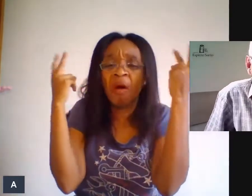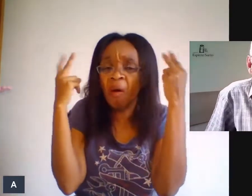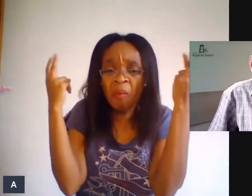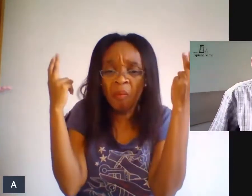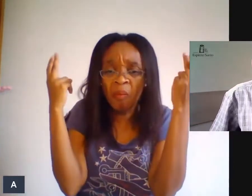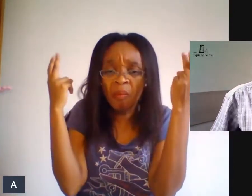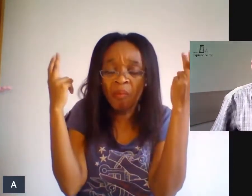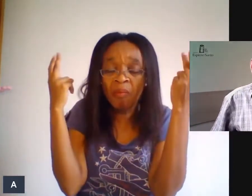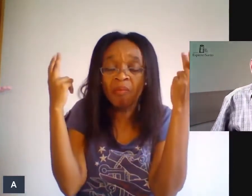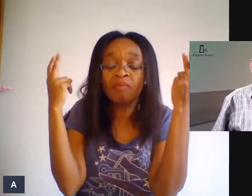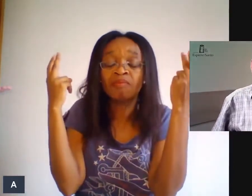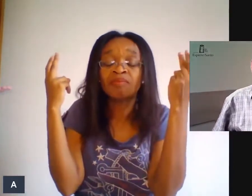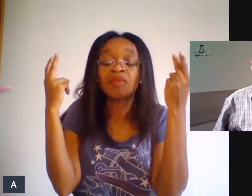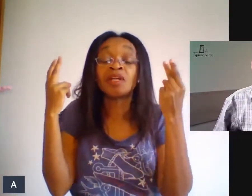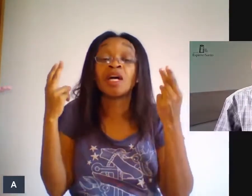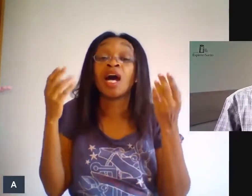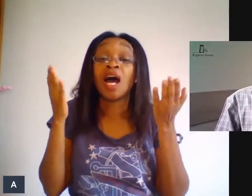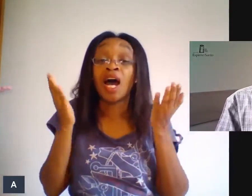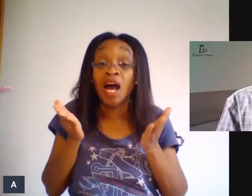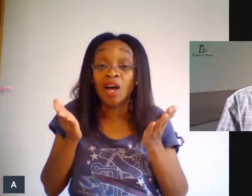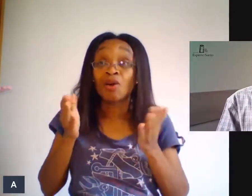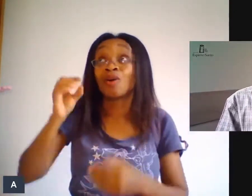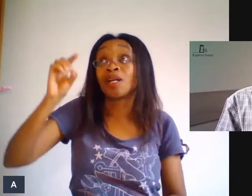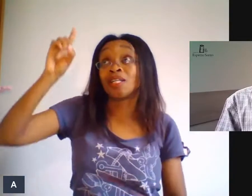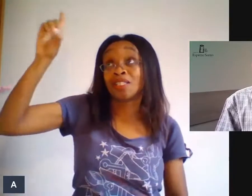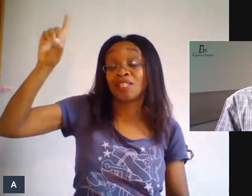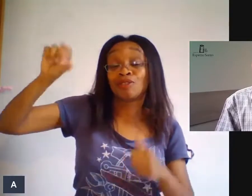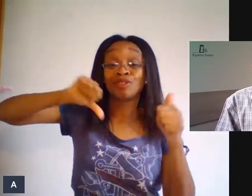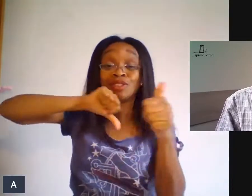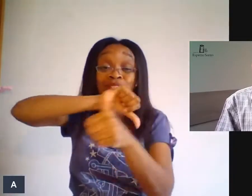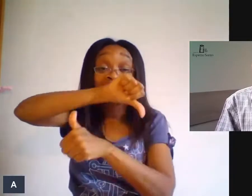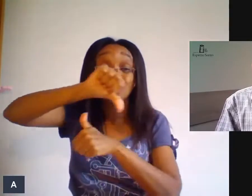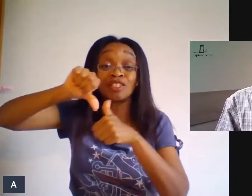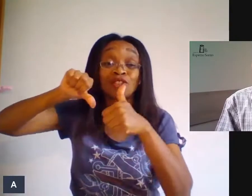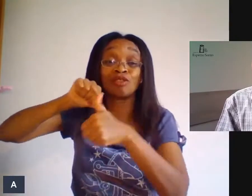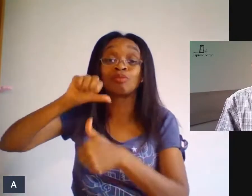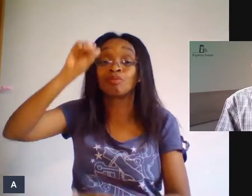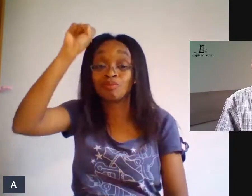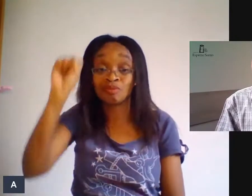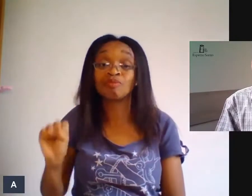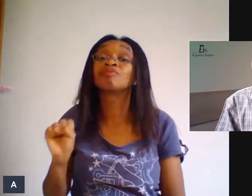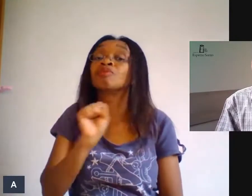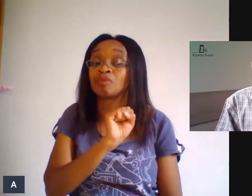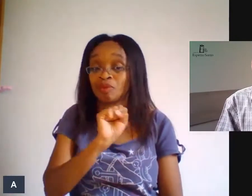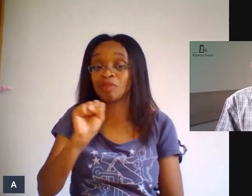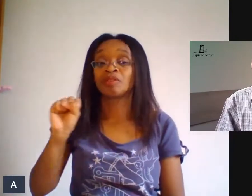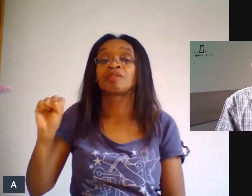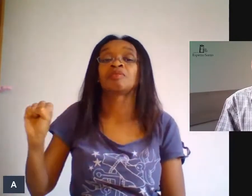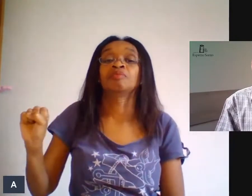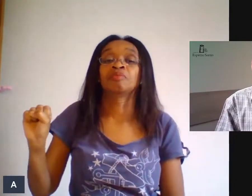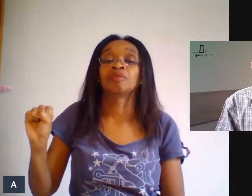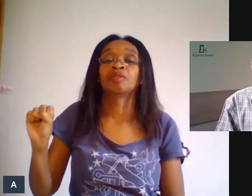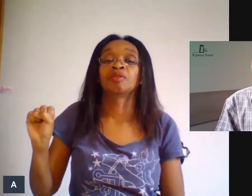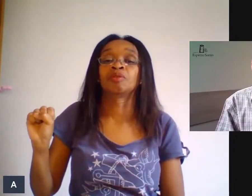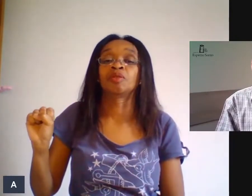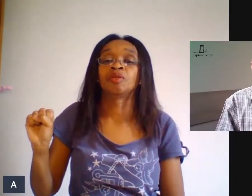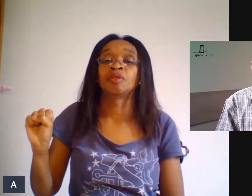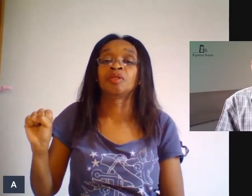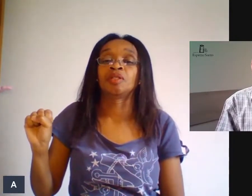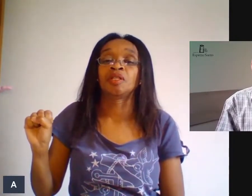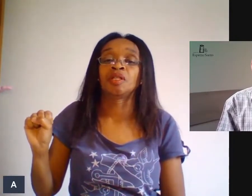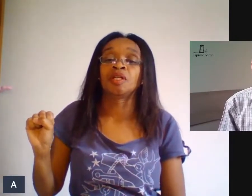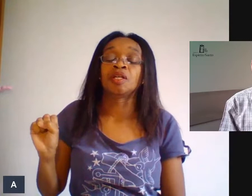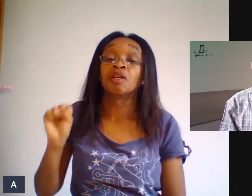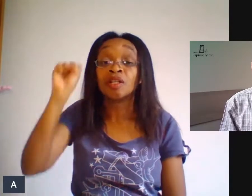normal, ele elevou esse casamento a um sacramento, né? O que é sacramento? Sacramento, como eu já